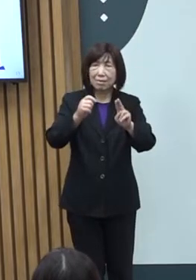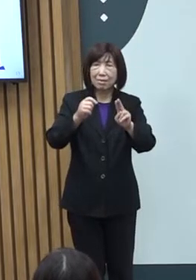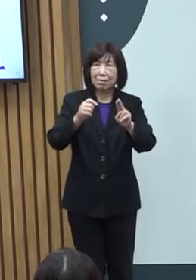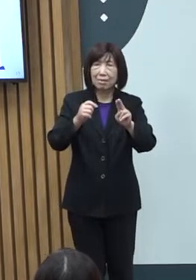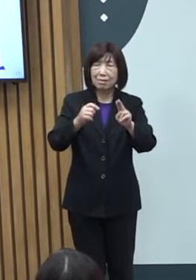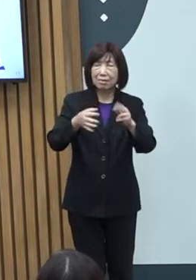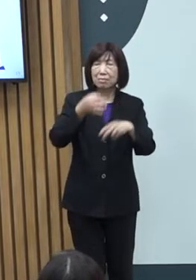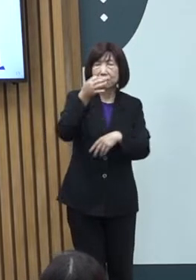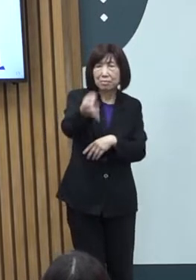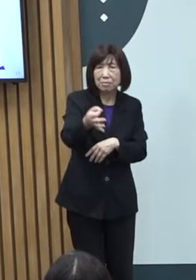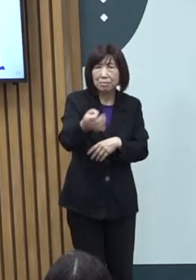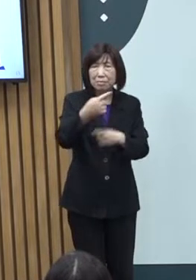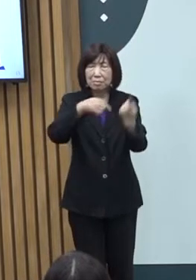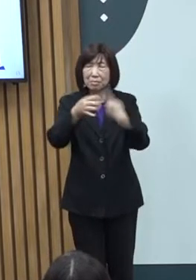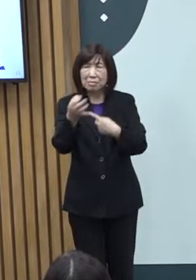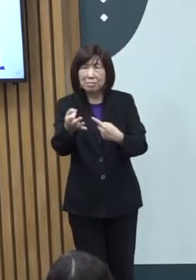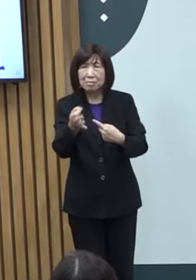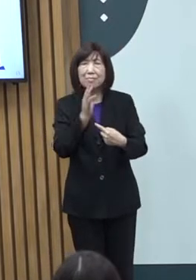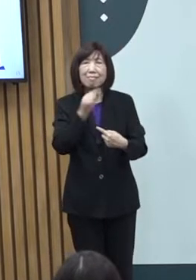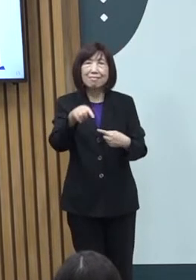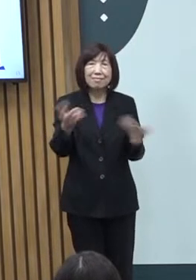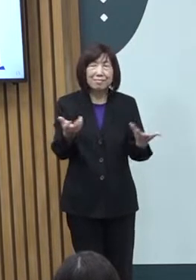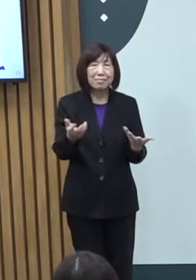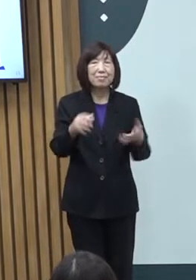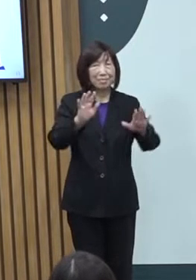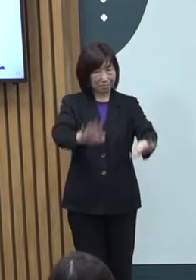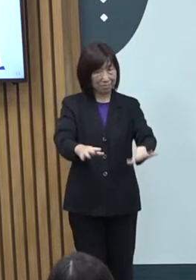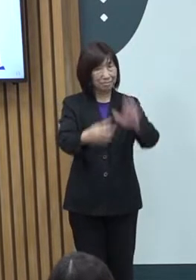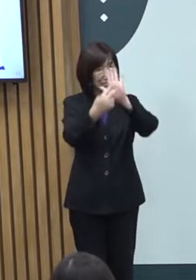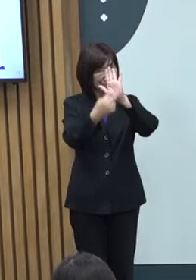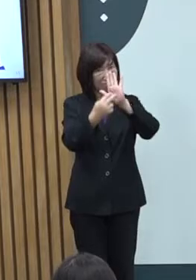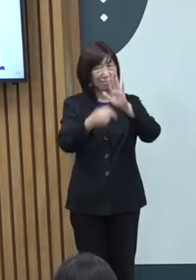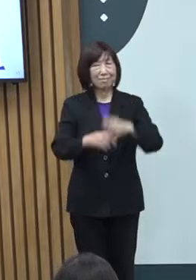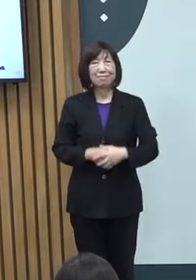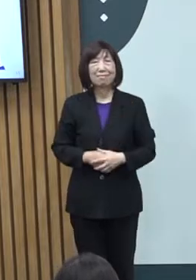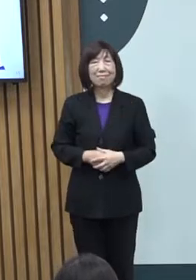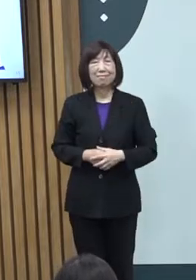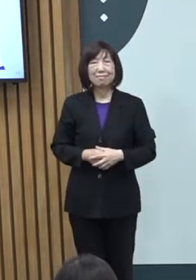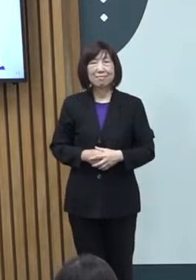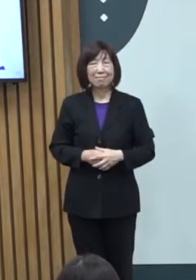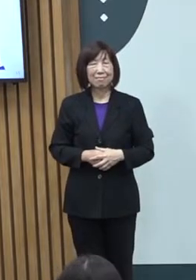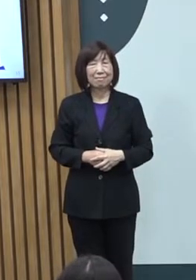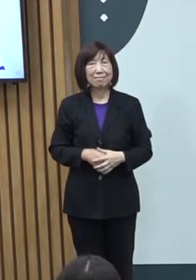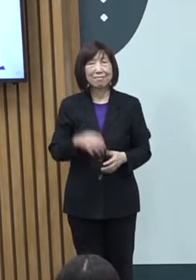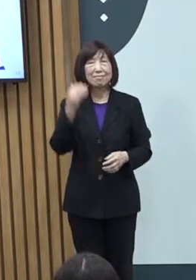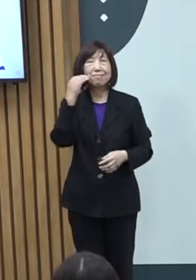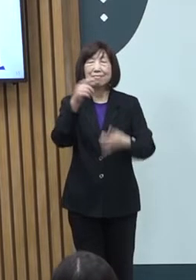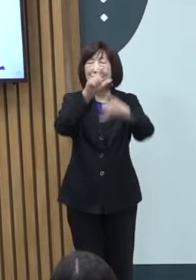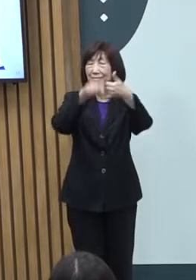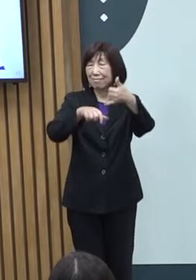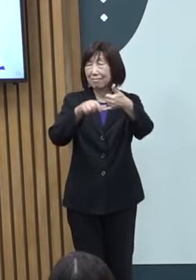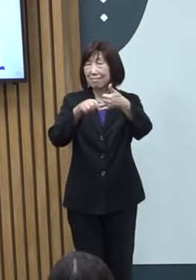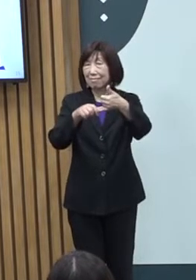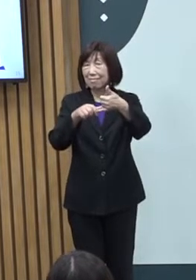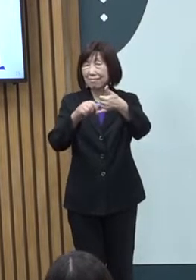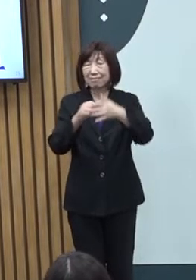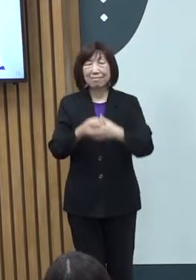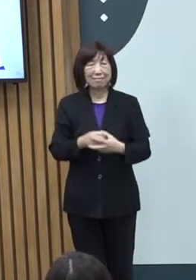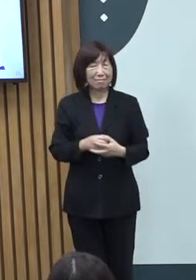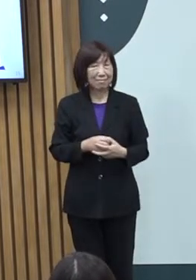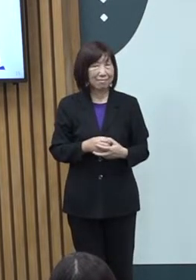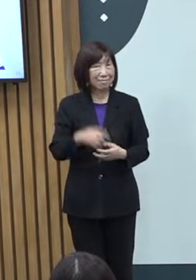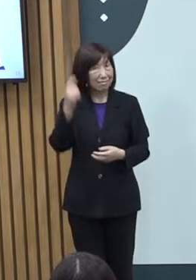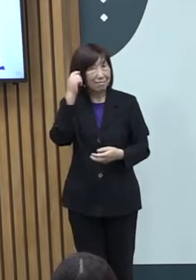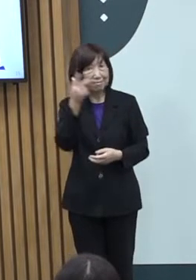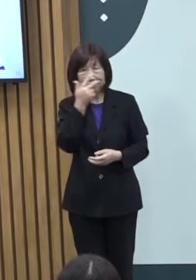税的这件事情，在这边跟大家稍微介绍一下，就是说民众如果想要